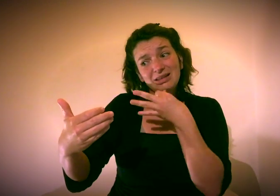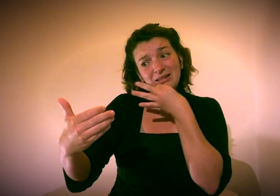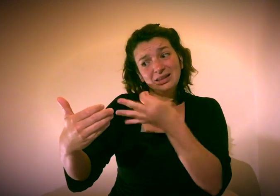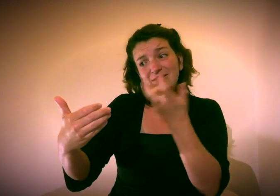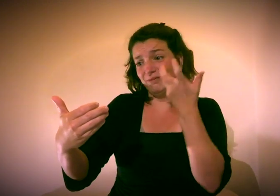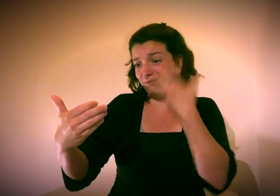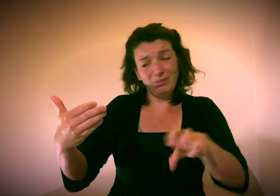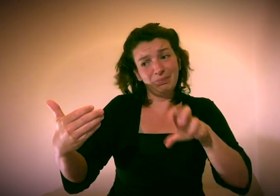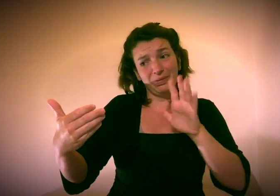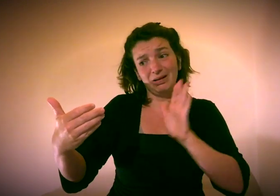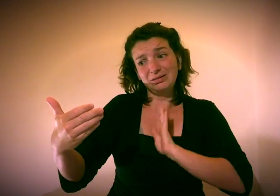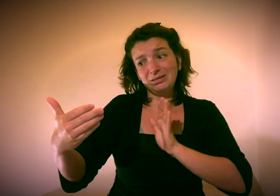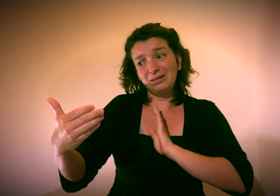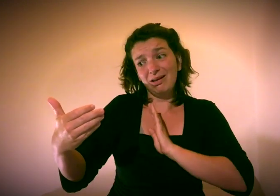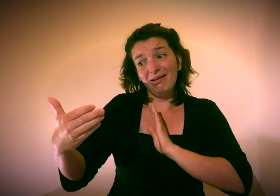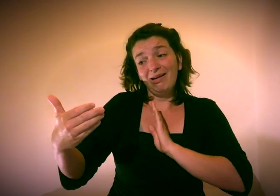tu gardes ce chien?